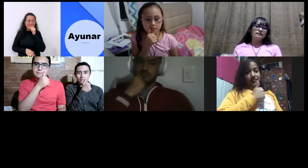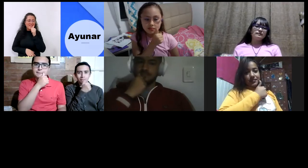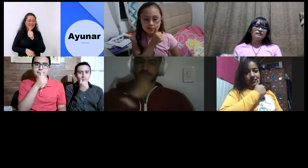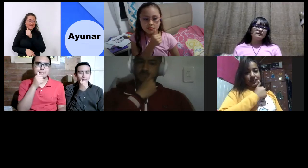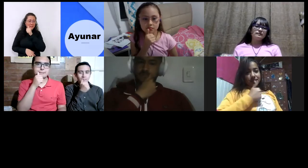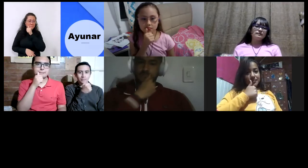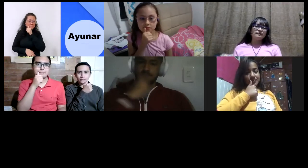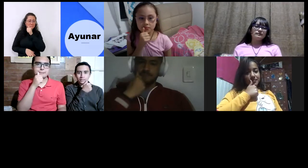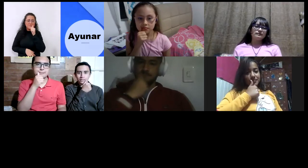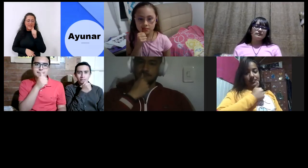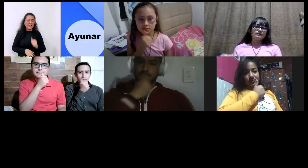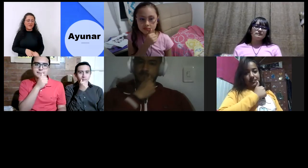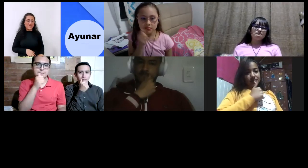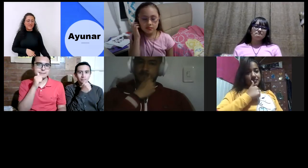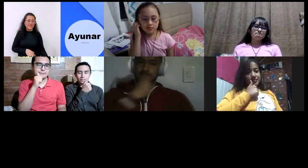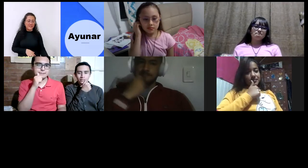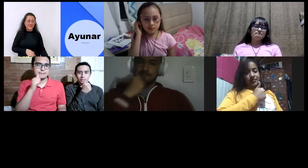Porque estás ayunando. ¿Ok?